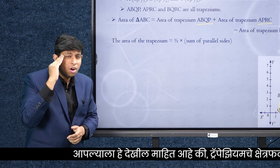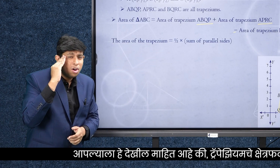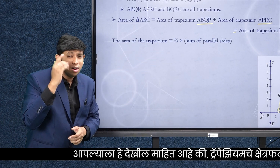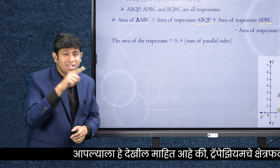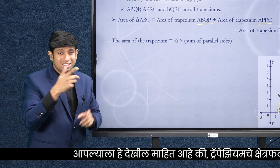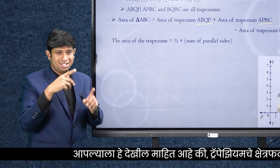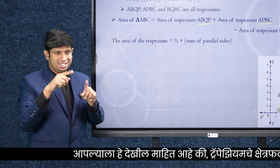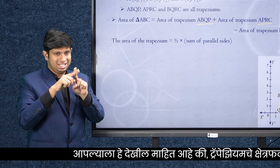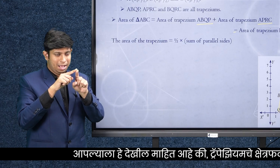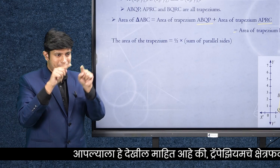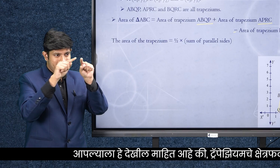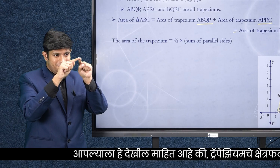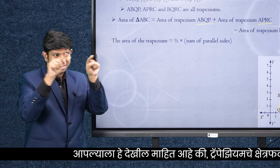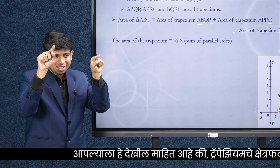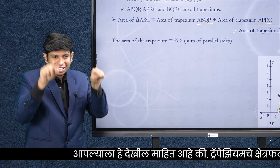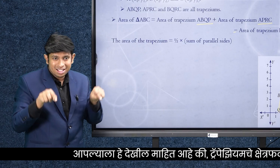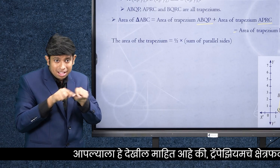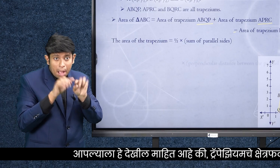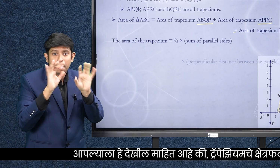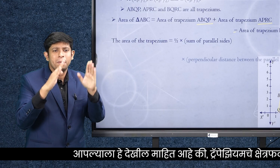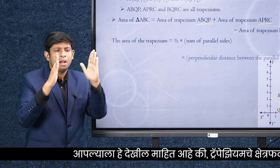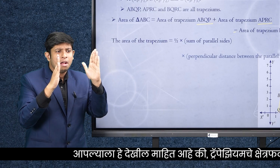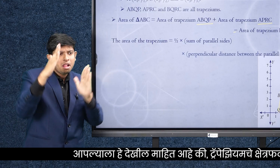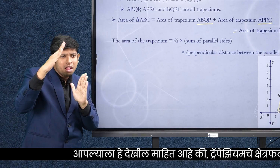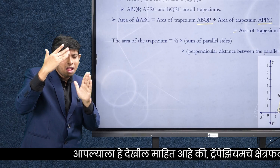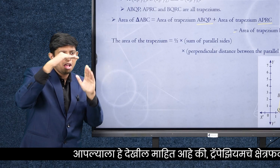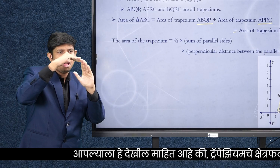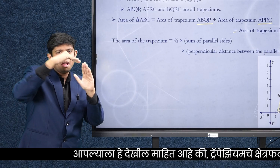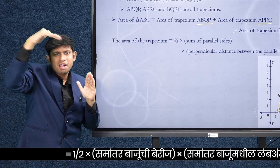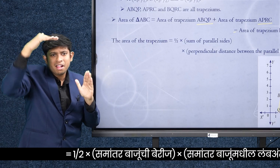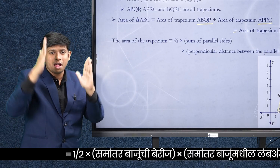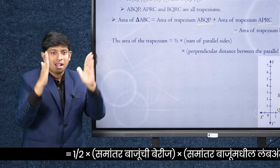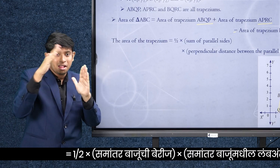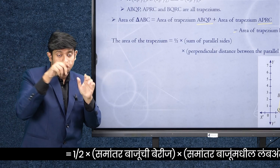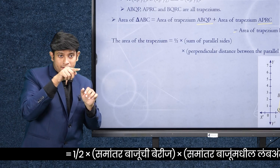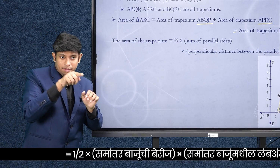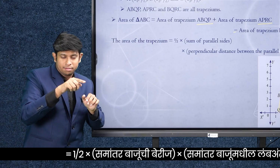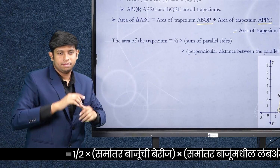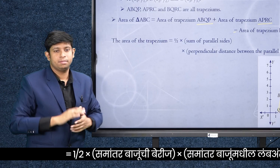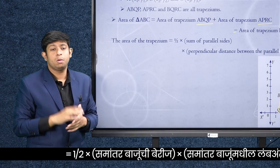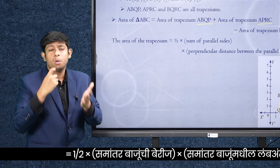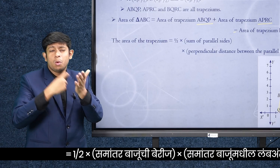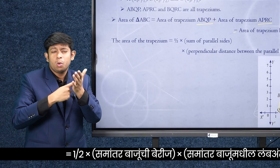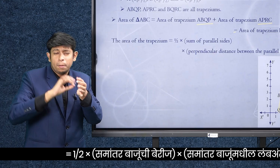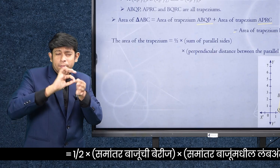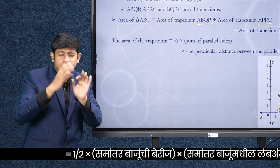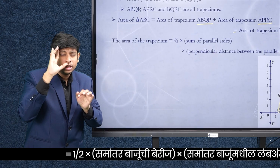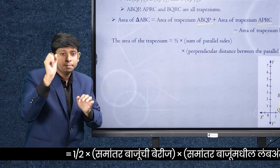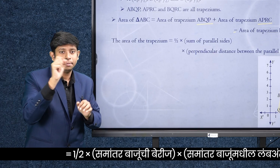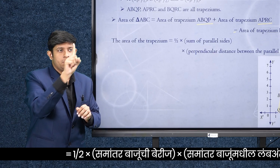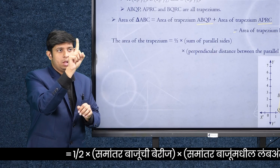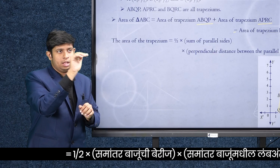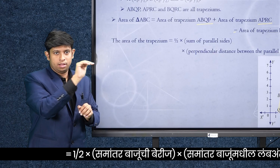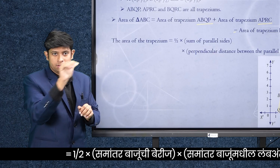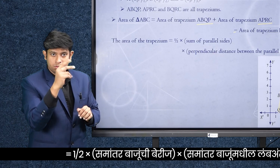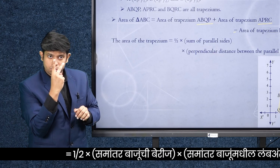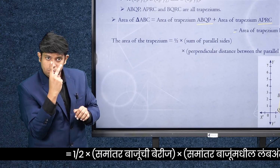आपल्याला हे देखील माहीत आहे की ट्रेपोझियमचे क्षेत्रफळ इक्वल्स टू 1/2 इंटू समांतर बाजूंची